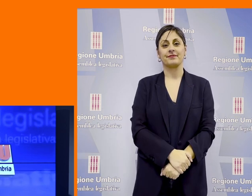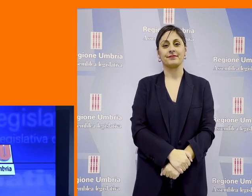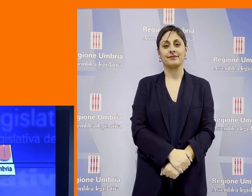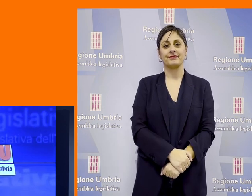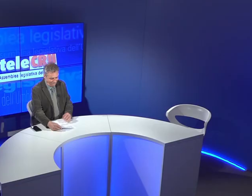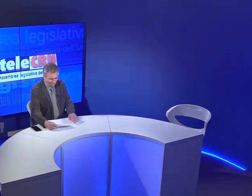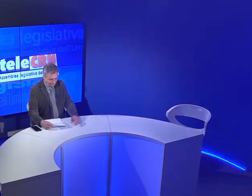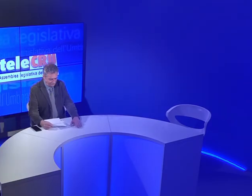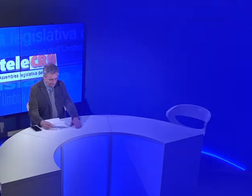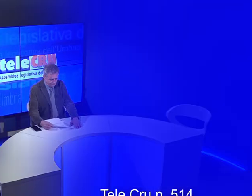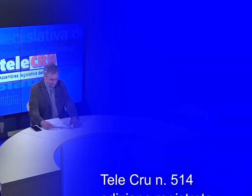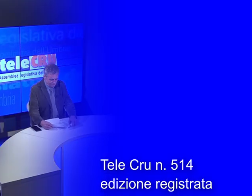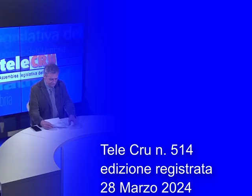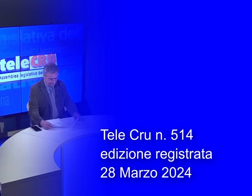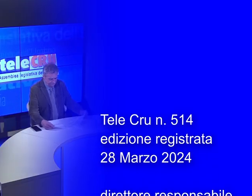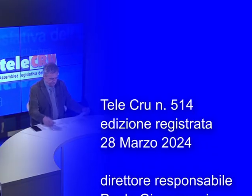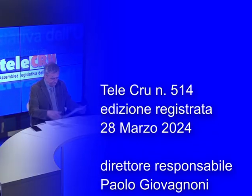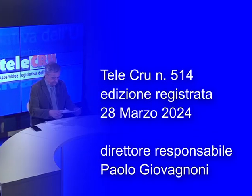a